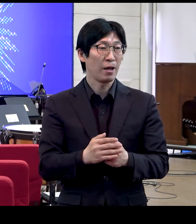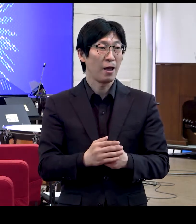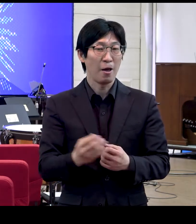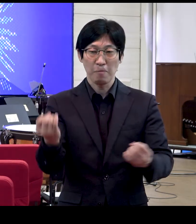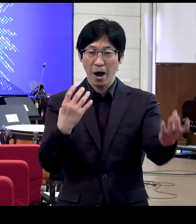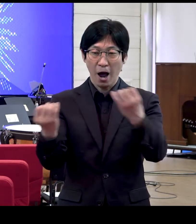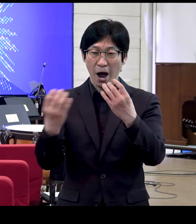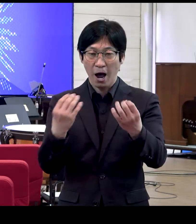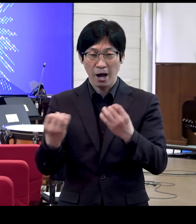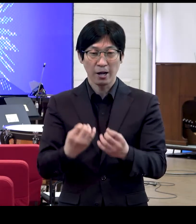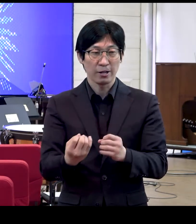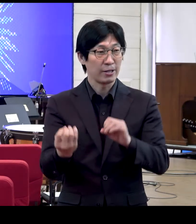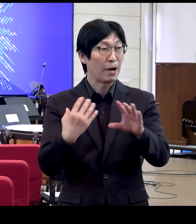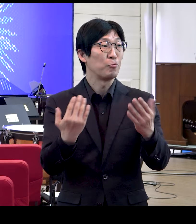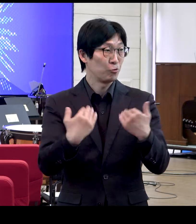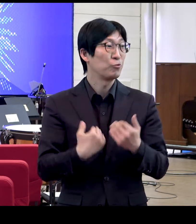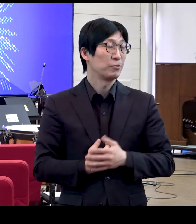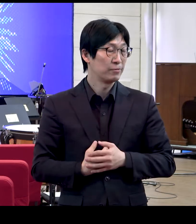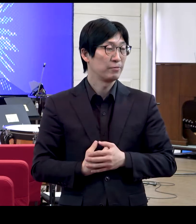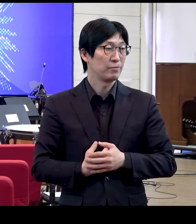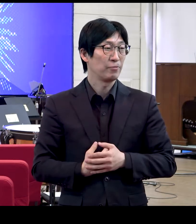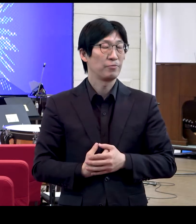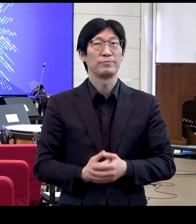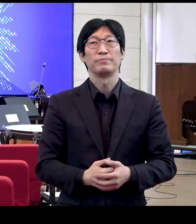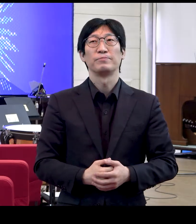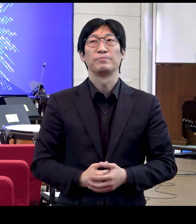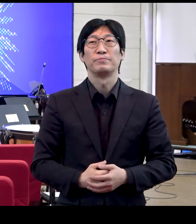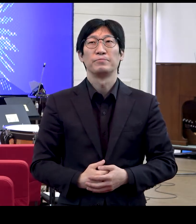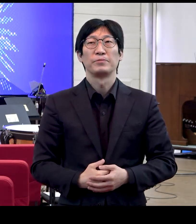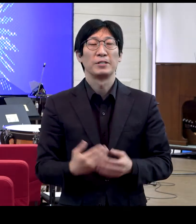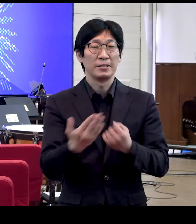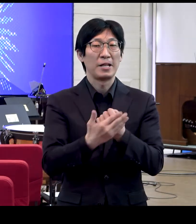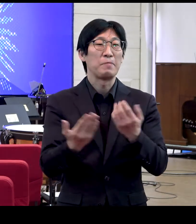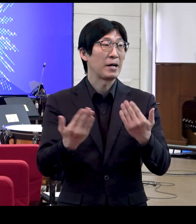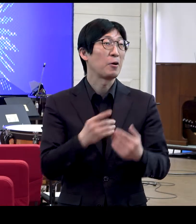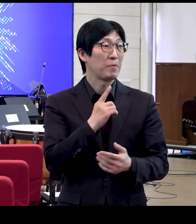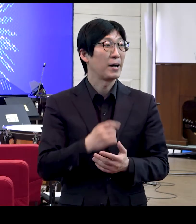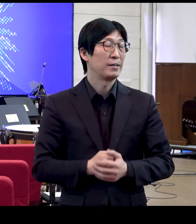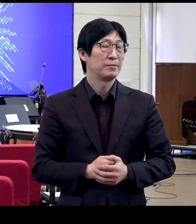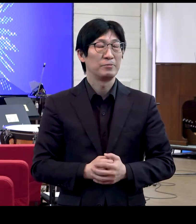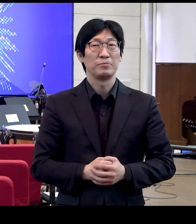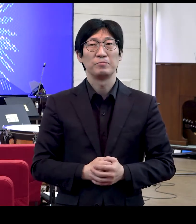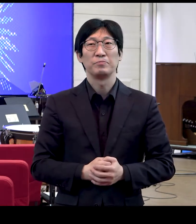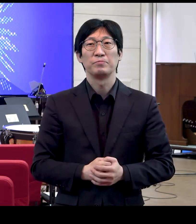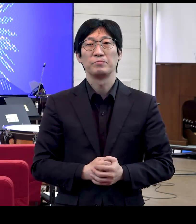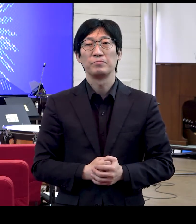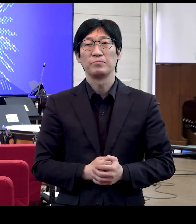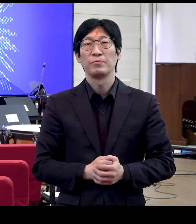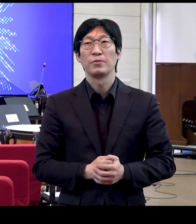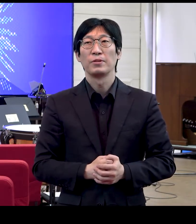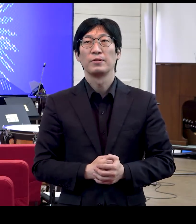그랬는지 많은 성도님들이 그 메시지에 은혜를 받았습니다. 그러면서